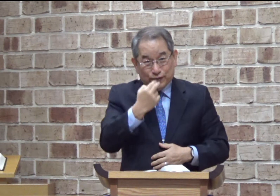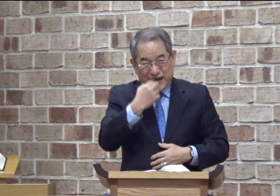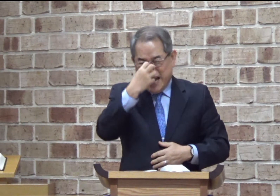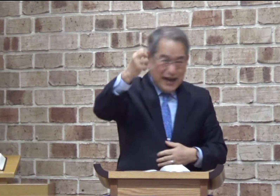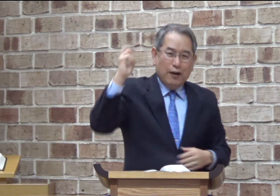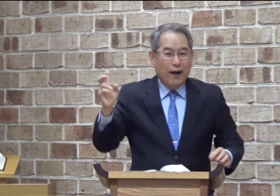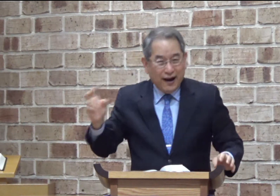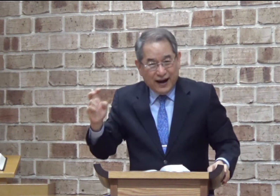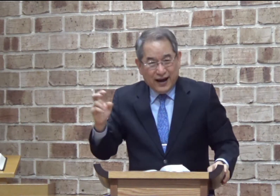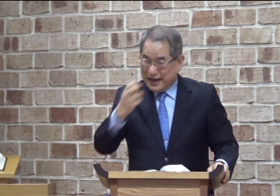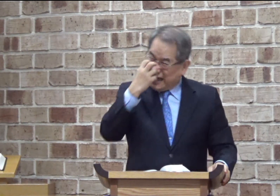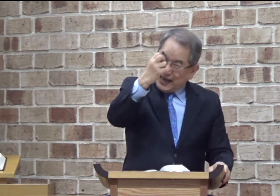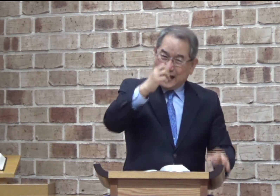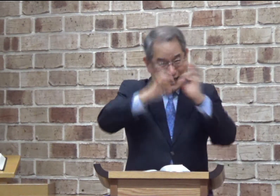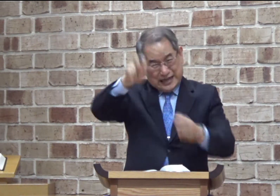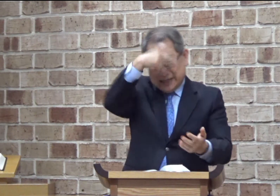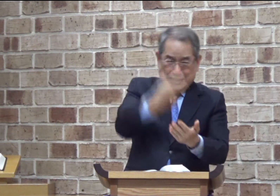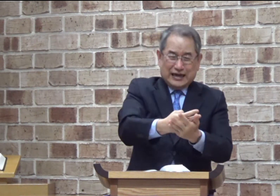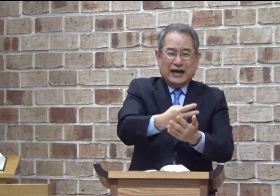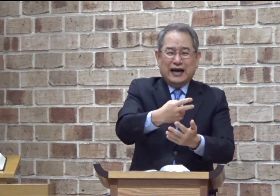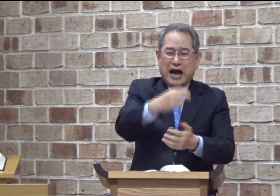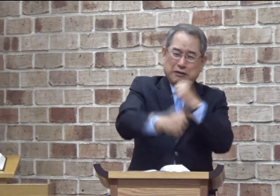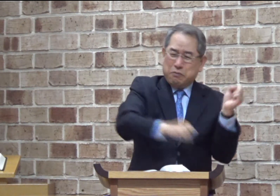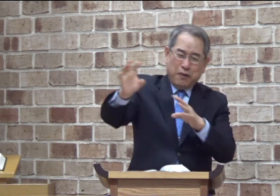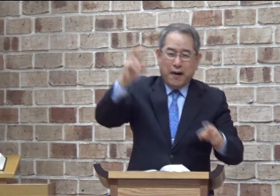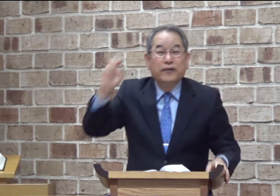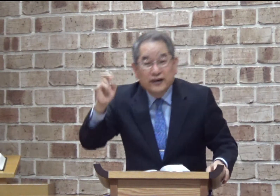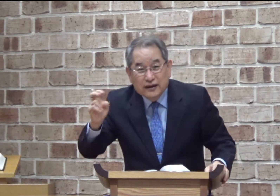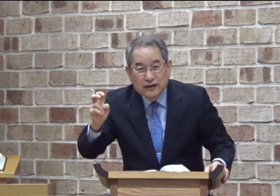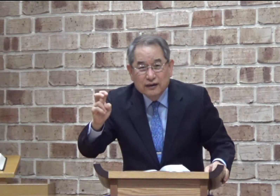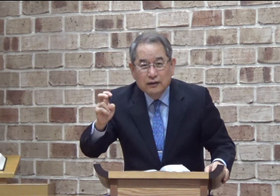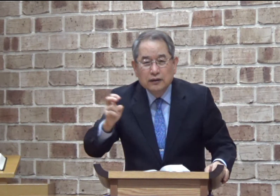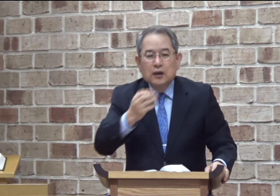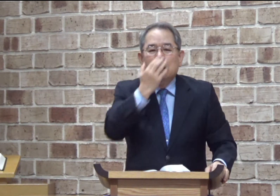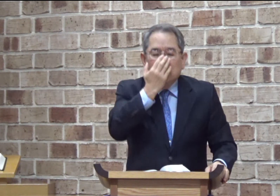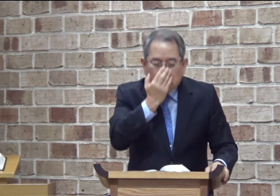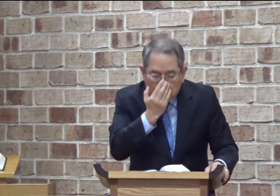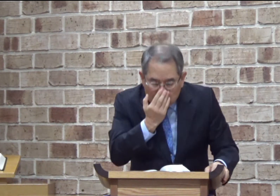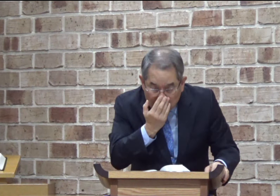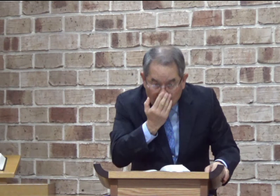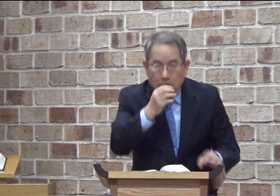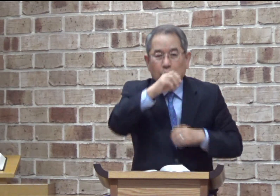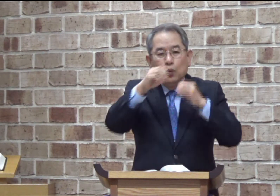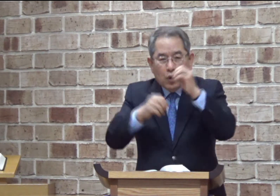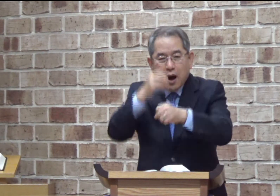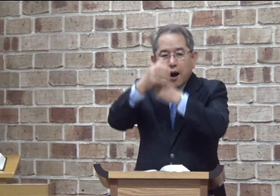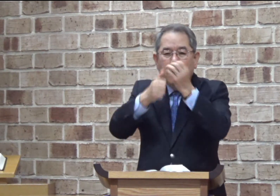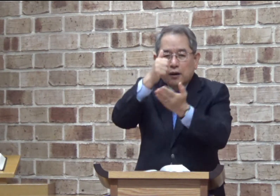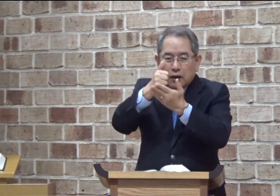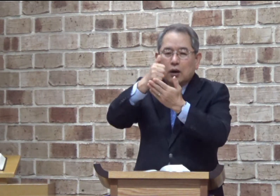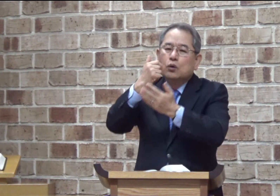그러나 병이 있어서 바울이 겸손하게 사도의 역할을 다할 수 있었습니다.